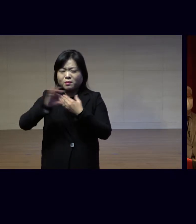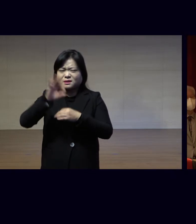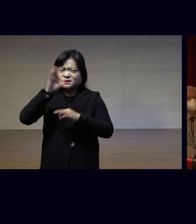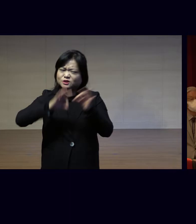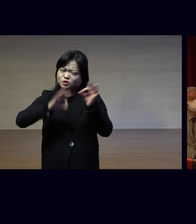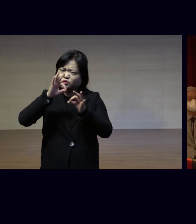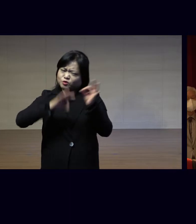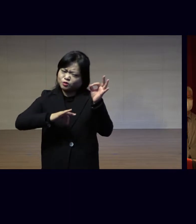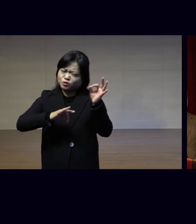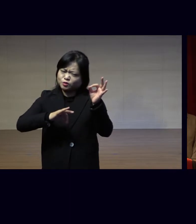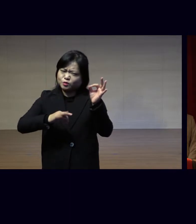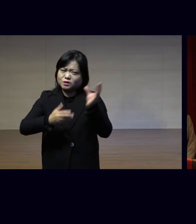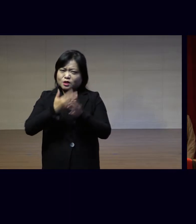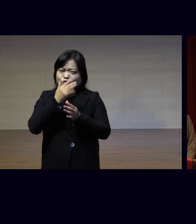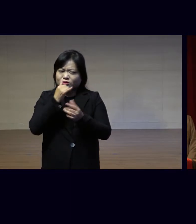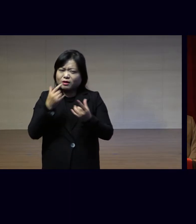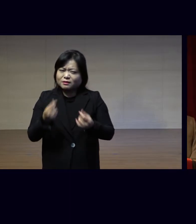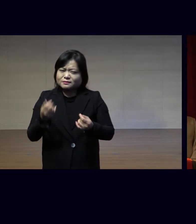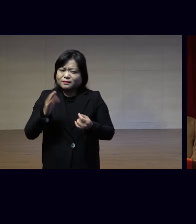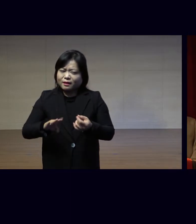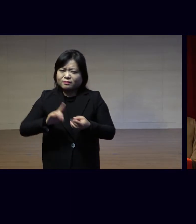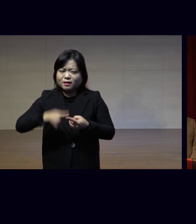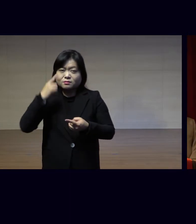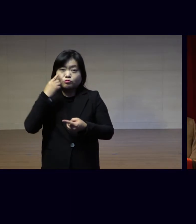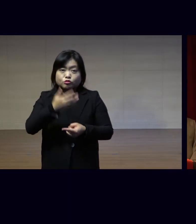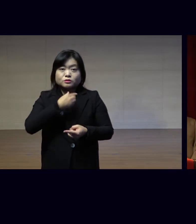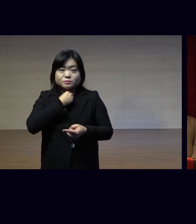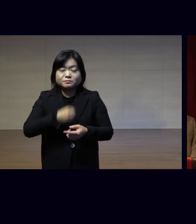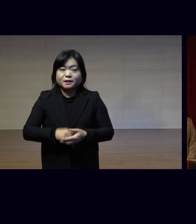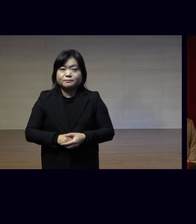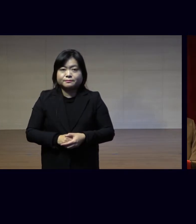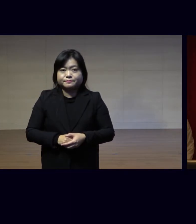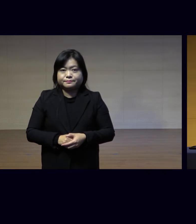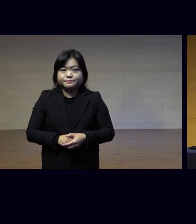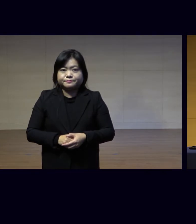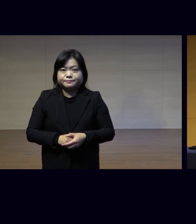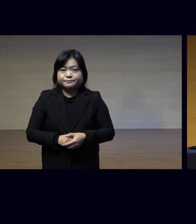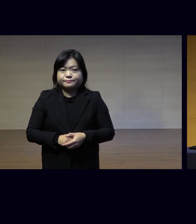것도 발견되지 않는지 한번 여쭤보고 싶습니다.